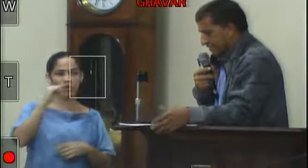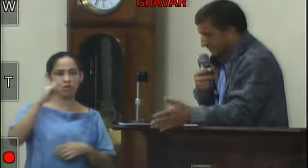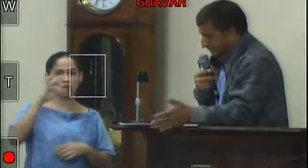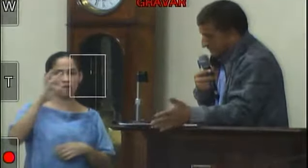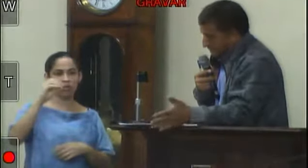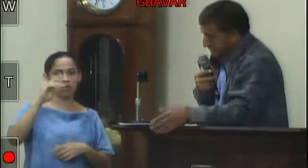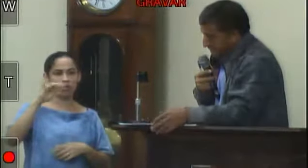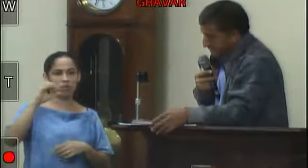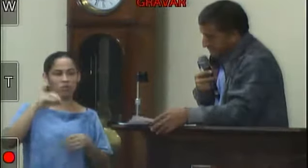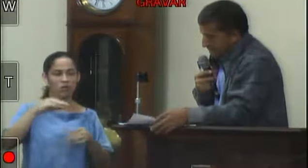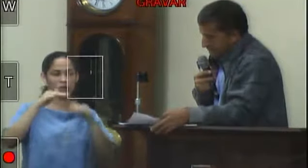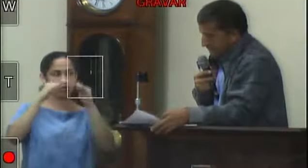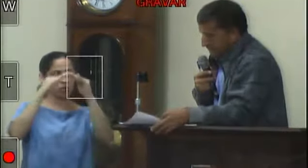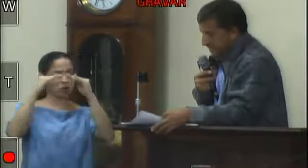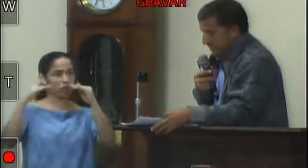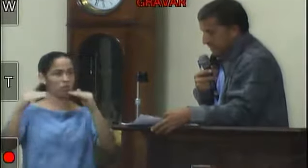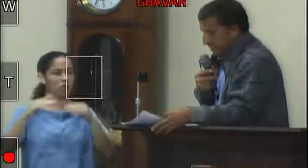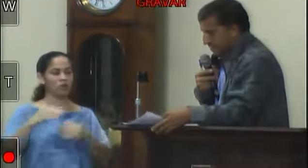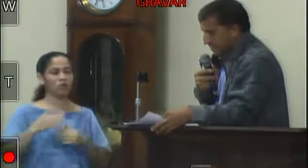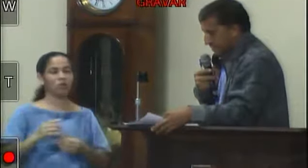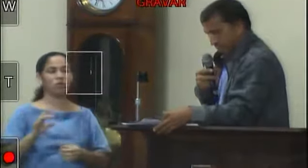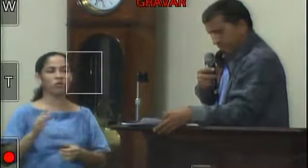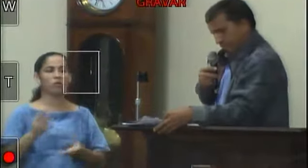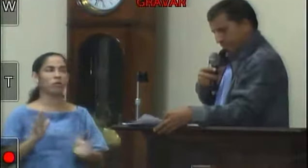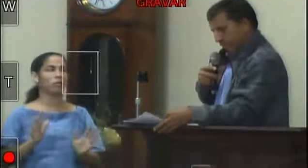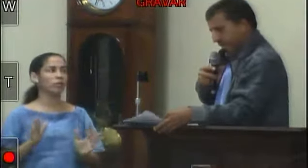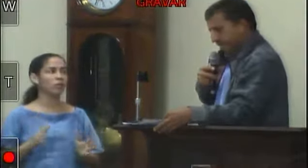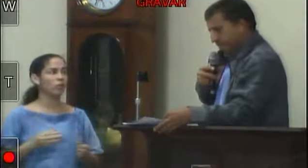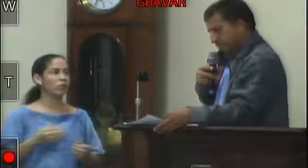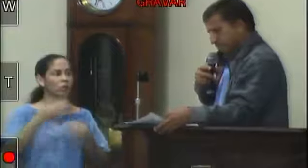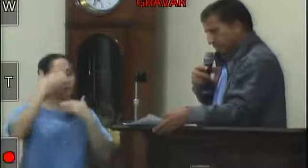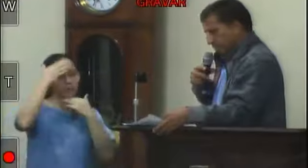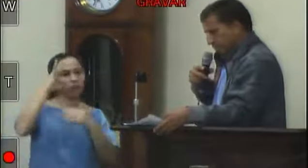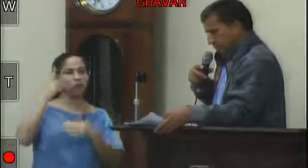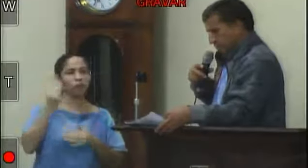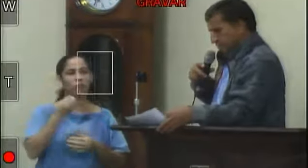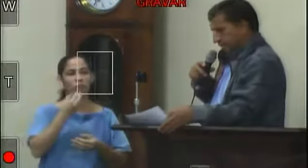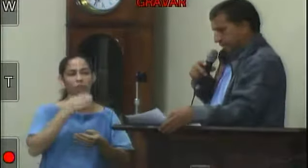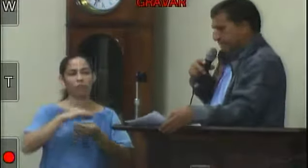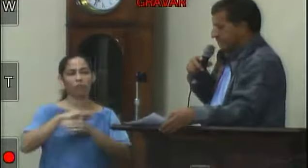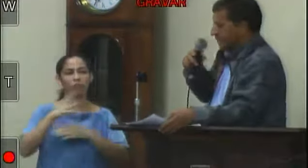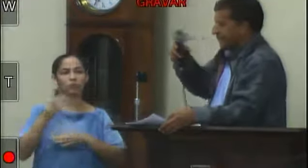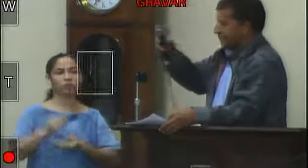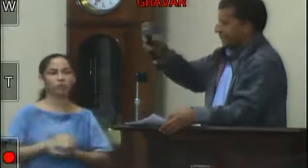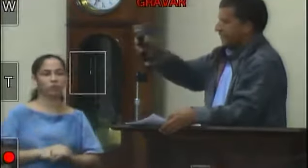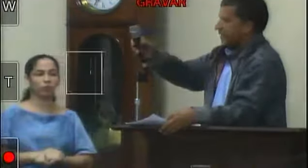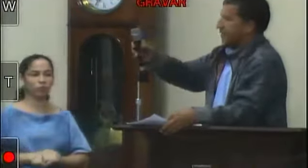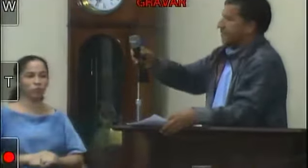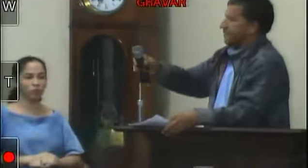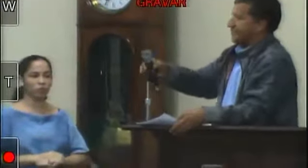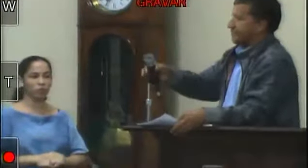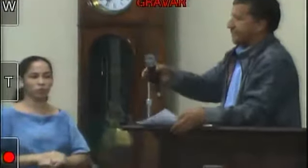lá. É mais ou menos isso aí mesmo. Obrigado a todos, uma boa noite a todos. Obrigado.